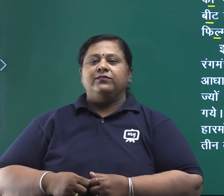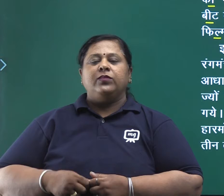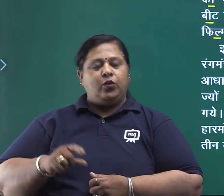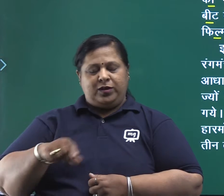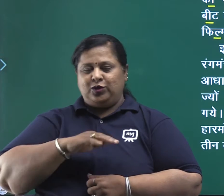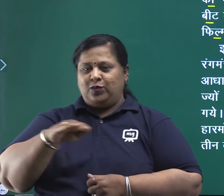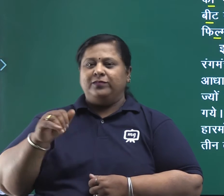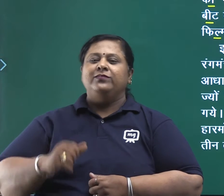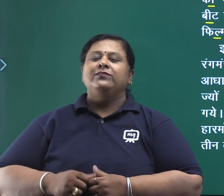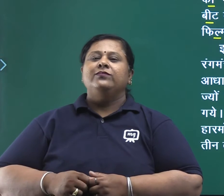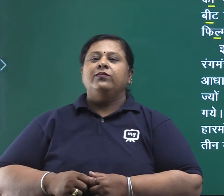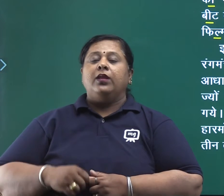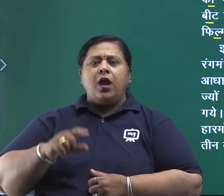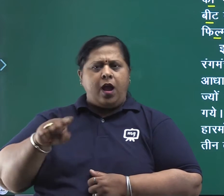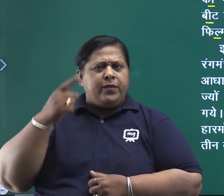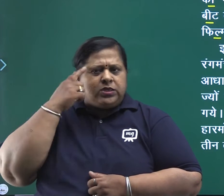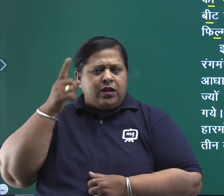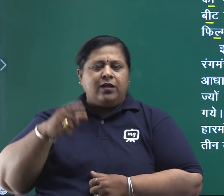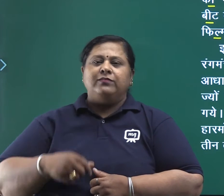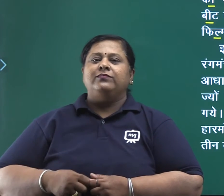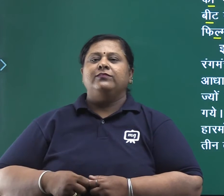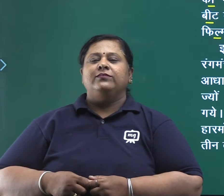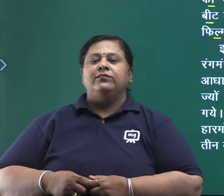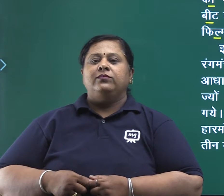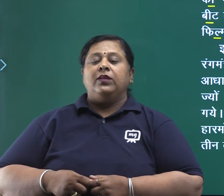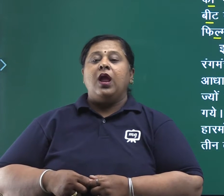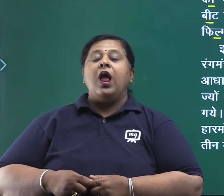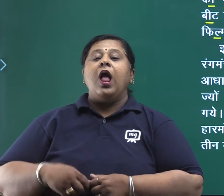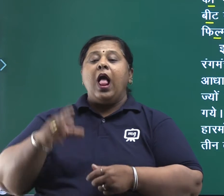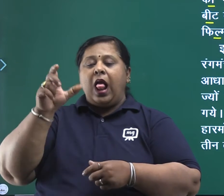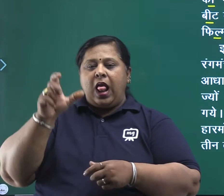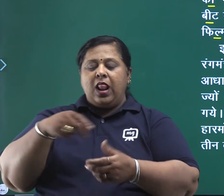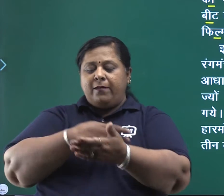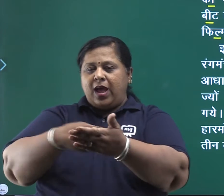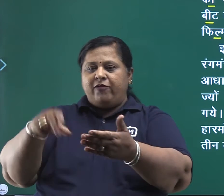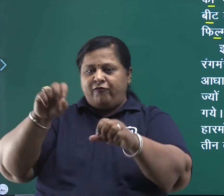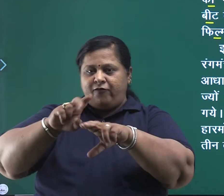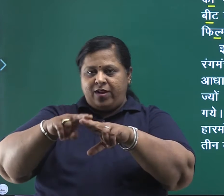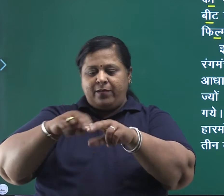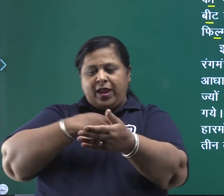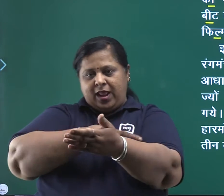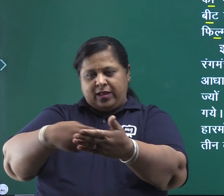तो बच्चों, आपने यह जाना कि आलम आरा के